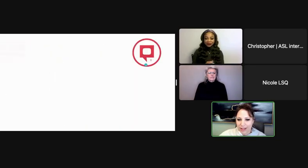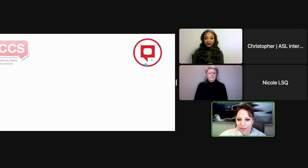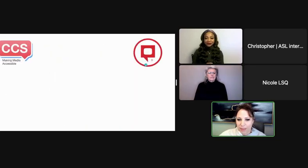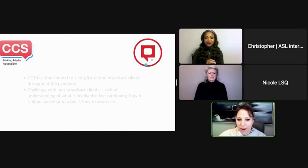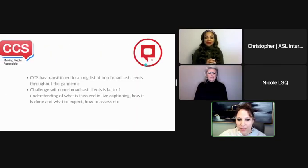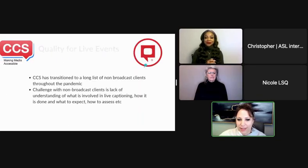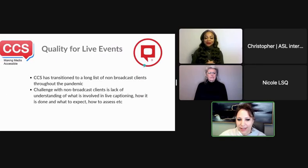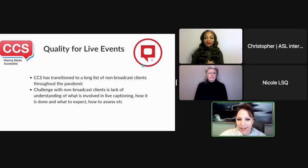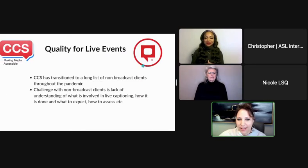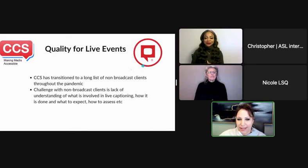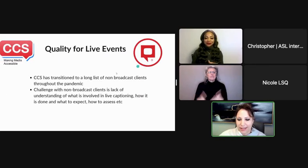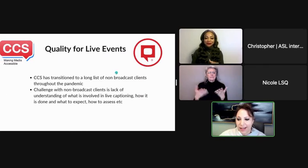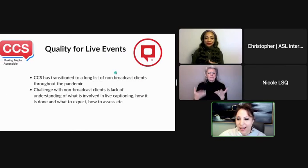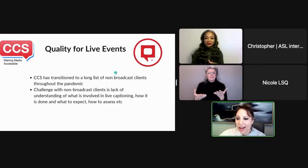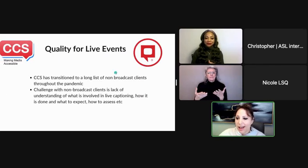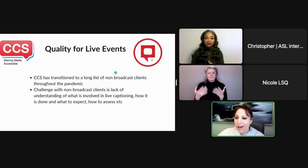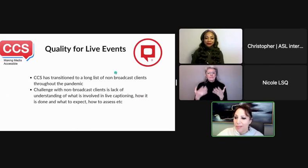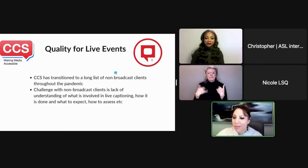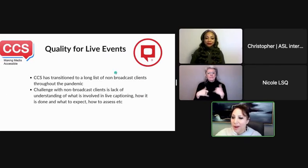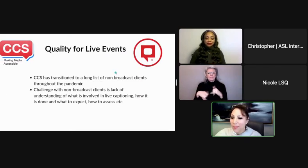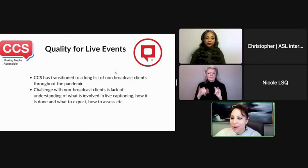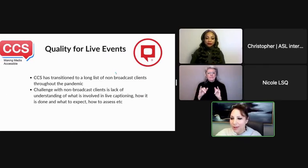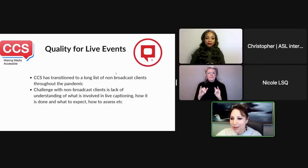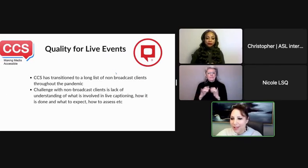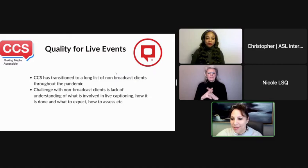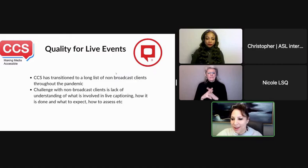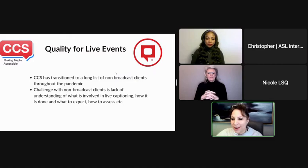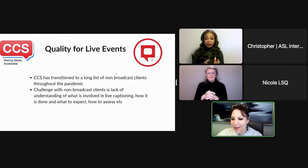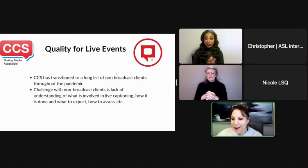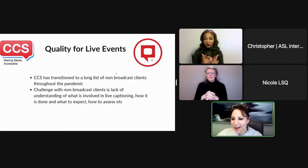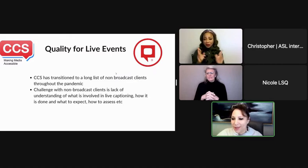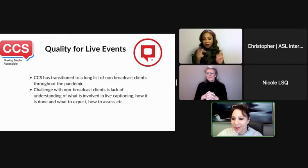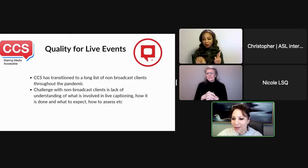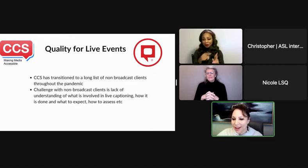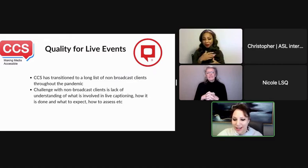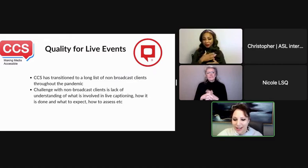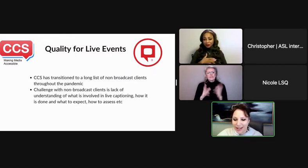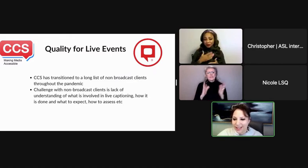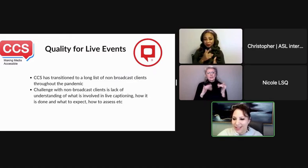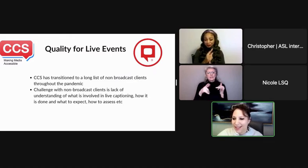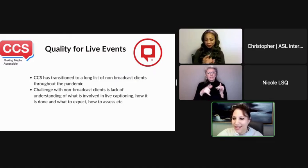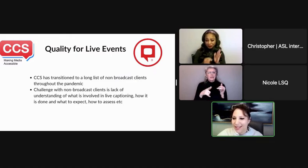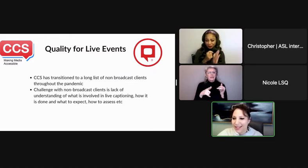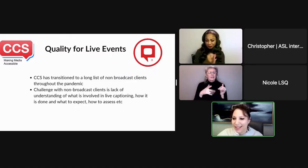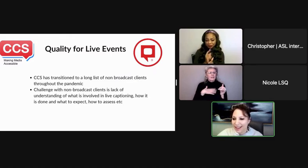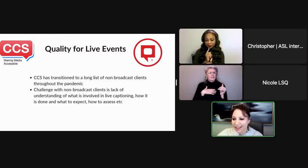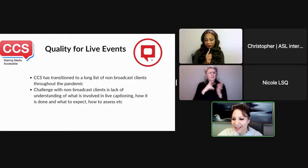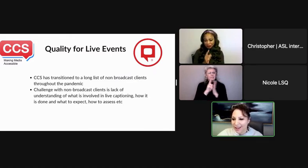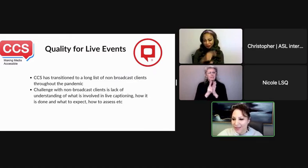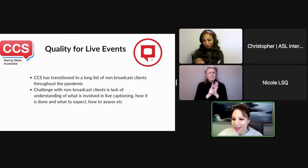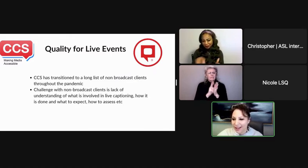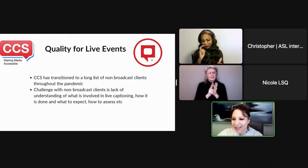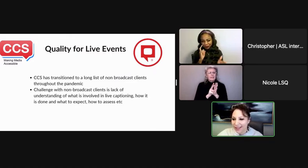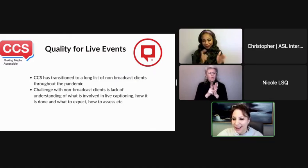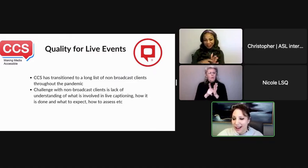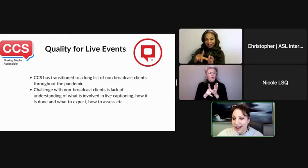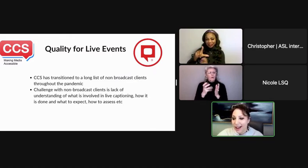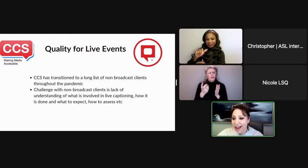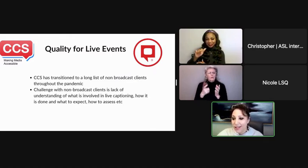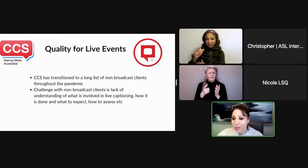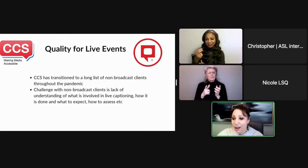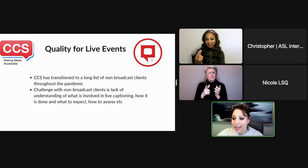Donc, nous allons continuer. J'espère que vous avez aimé cette vidéo. Vous avez rencontré